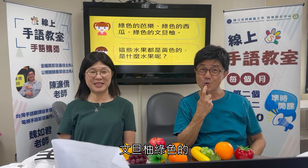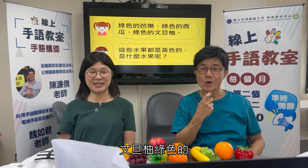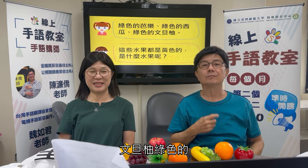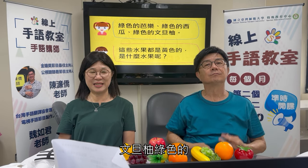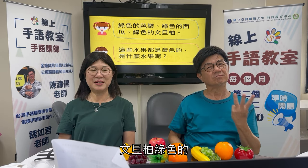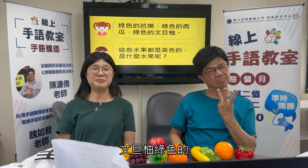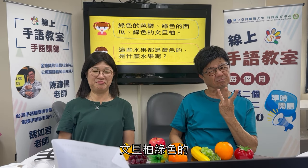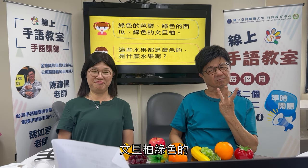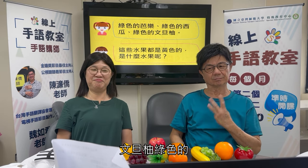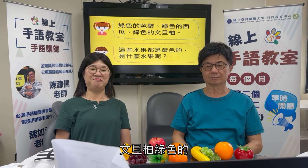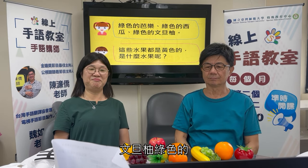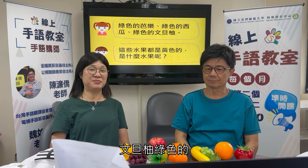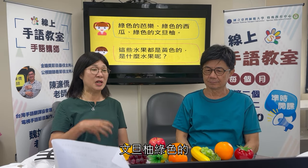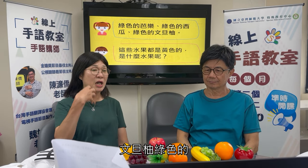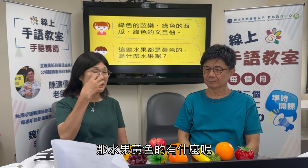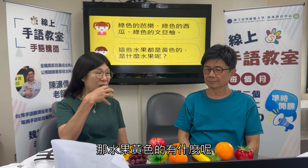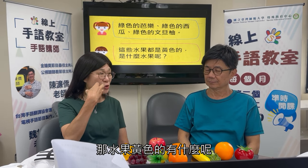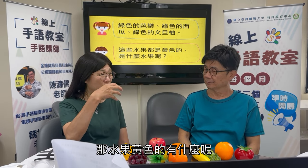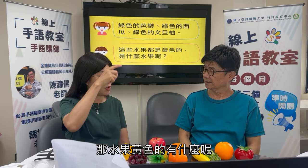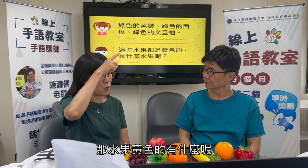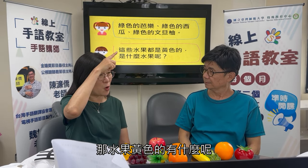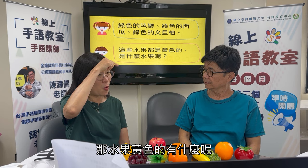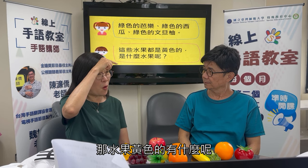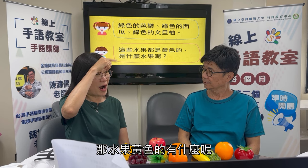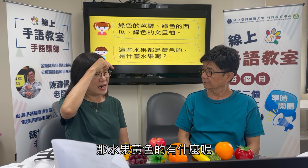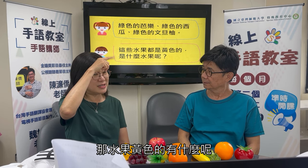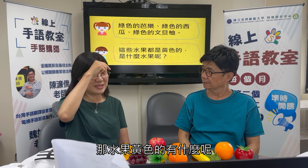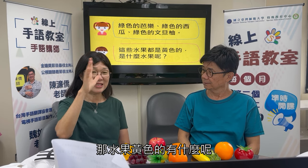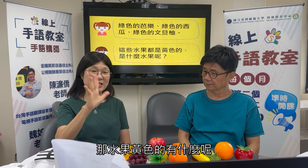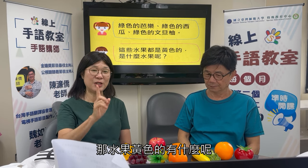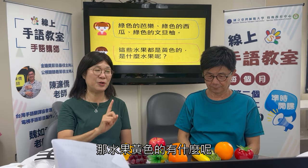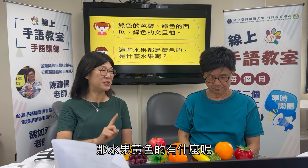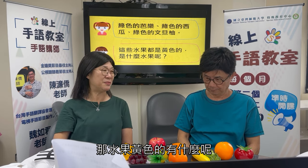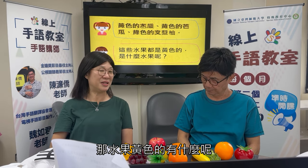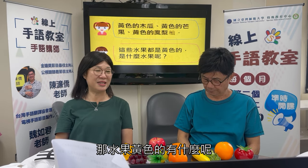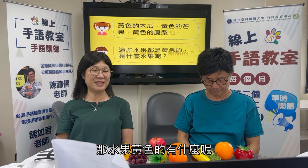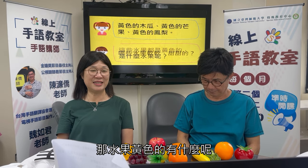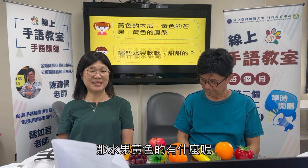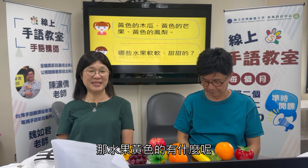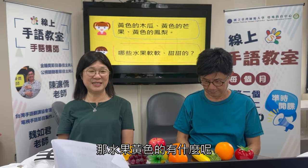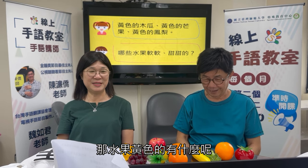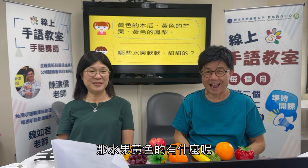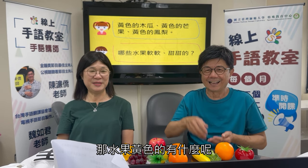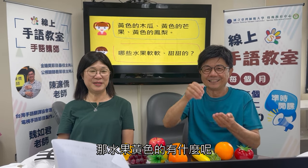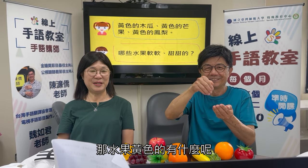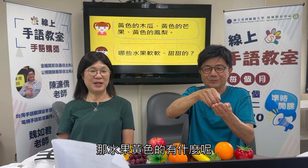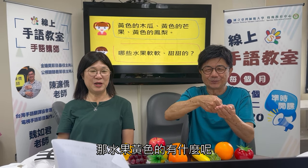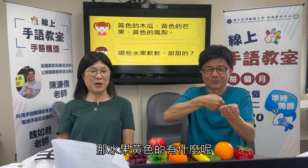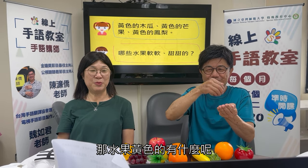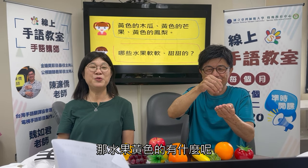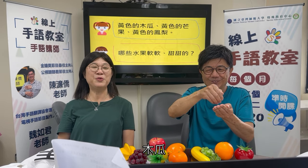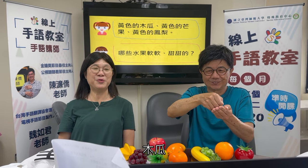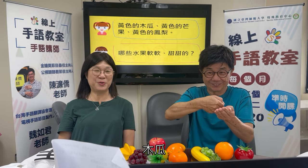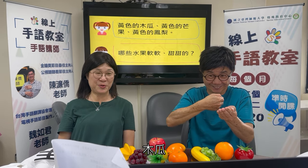的。那水果黄色的有什么呢？木瓜、